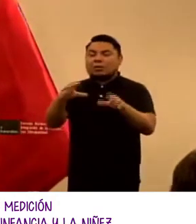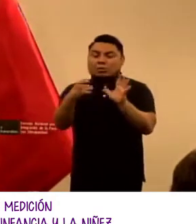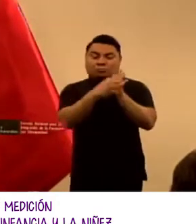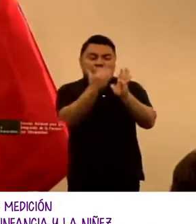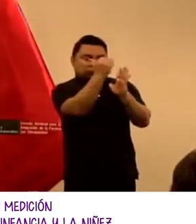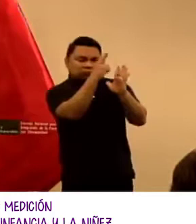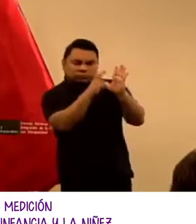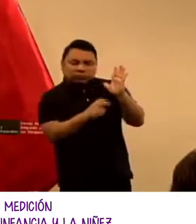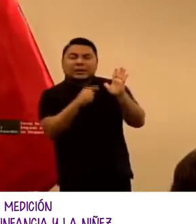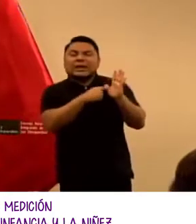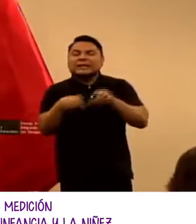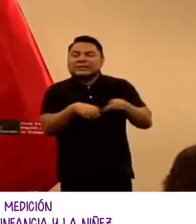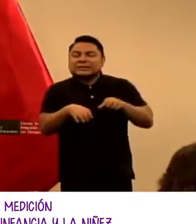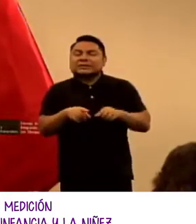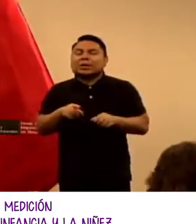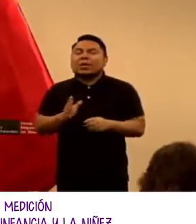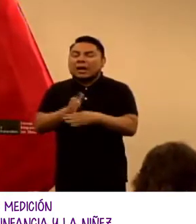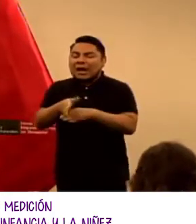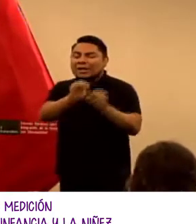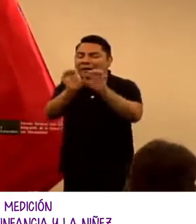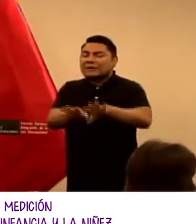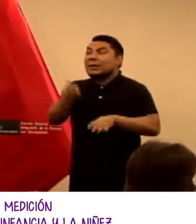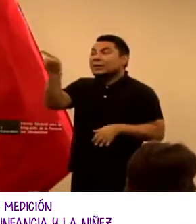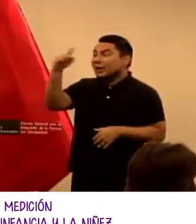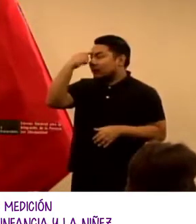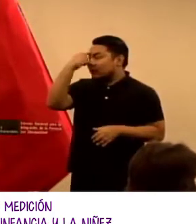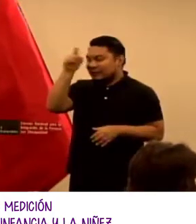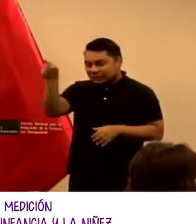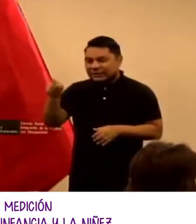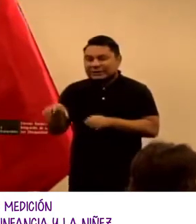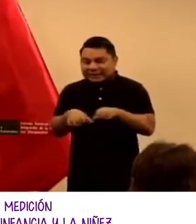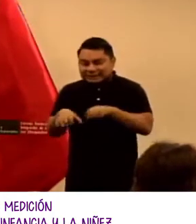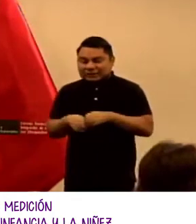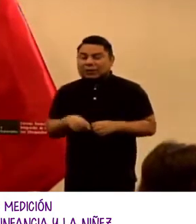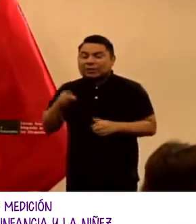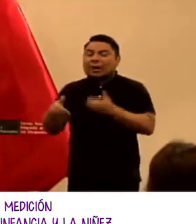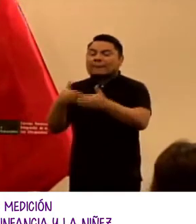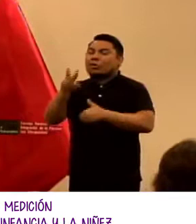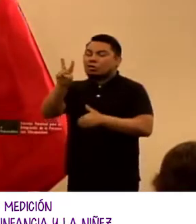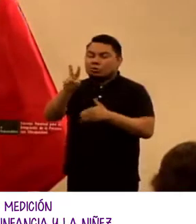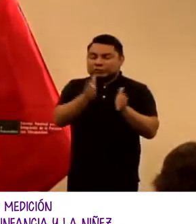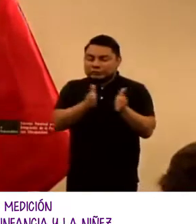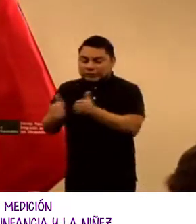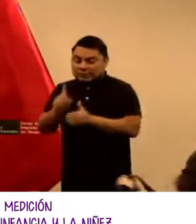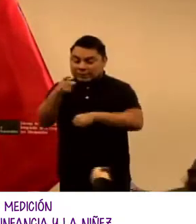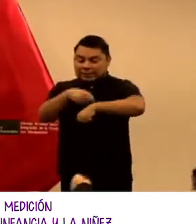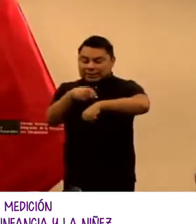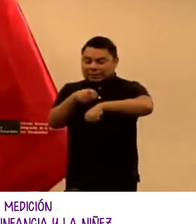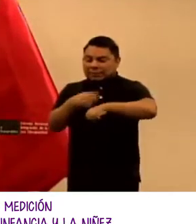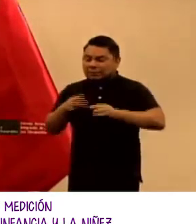y se hizo a través de una prueba que se realizó en la India, haciendo un proceso en 2 etapas. En la primera etapa